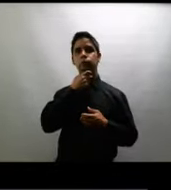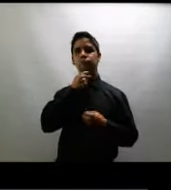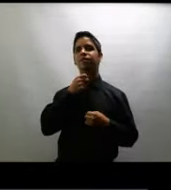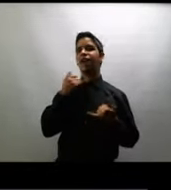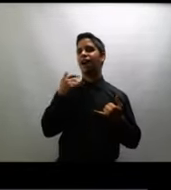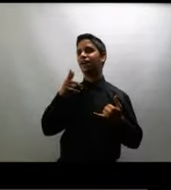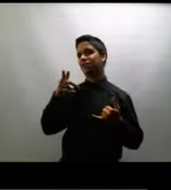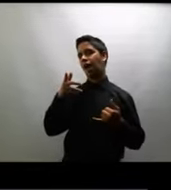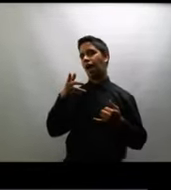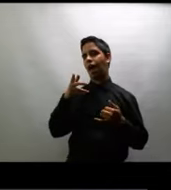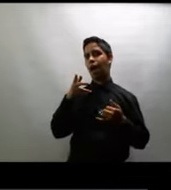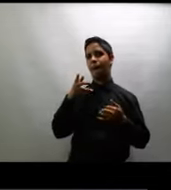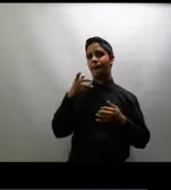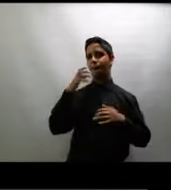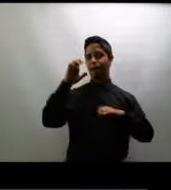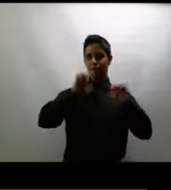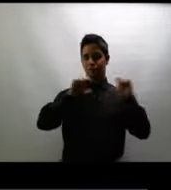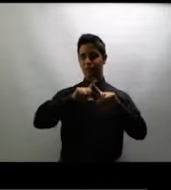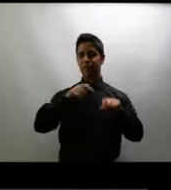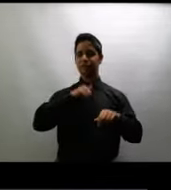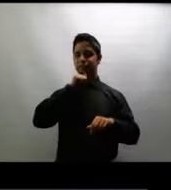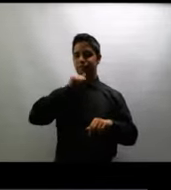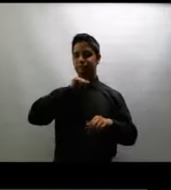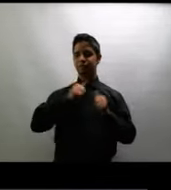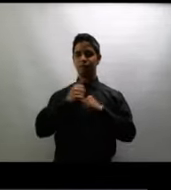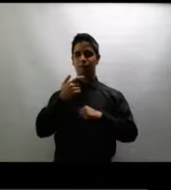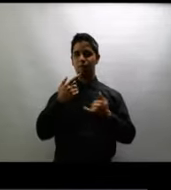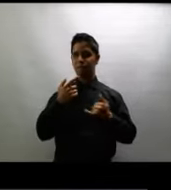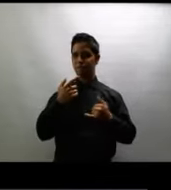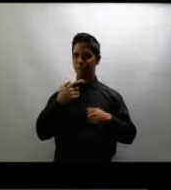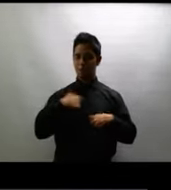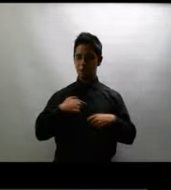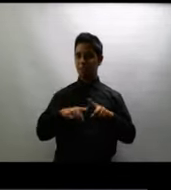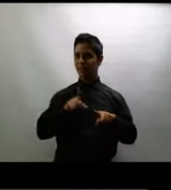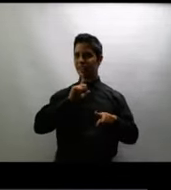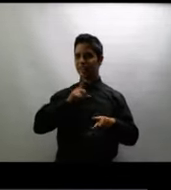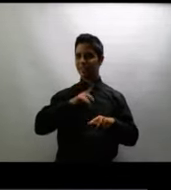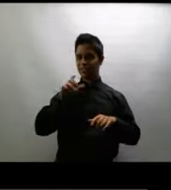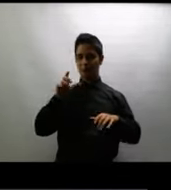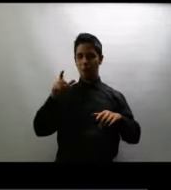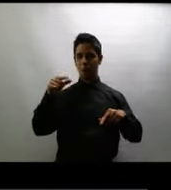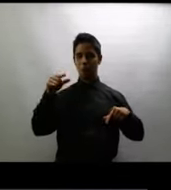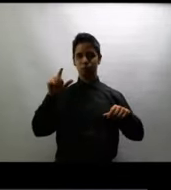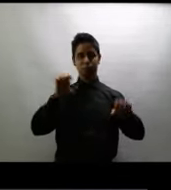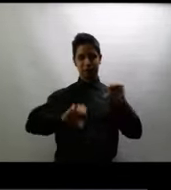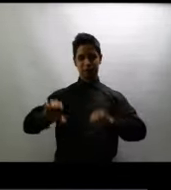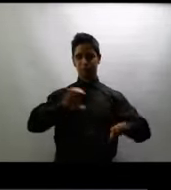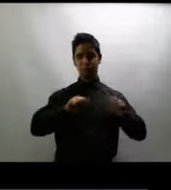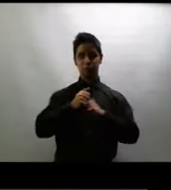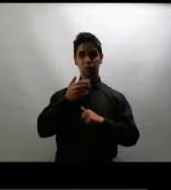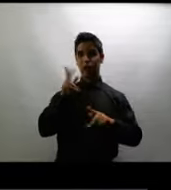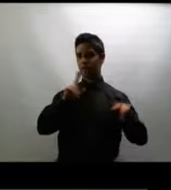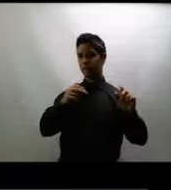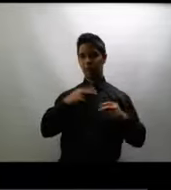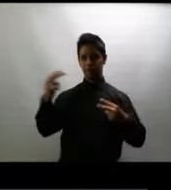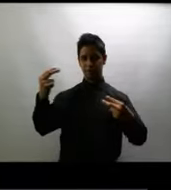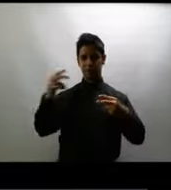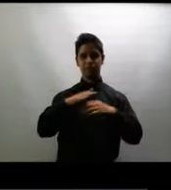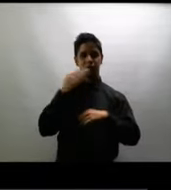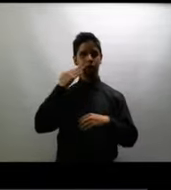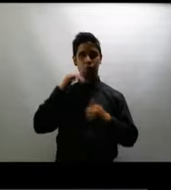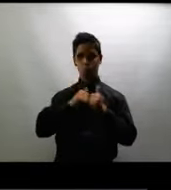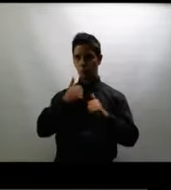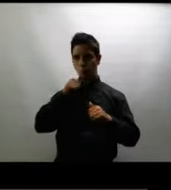Han hecho una prueba de tolerancia conmigo. Definitivamente esto tiene que ser un experimento. Y el que me está viendo y me conoce tiene que decir, ¿cómo